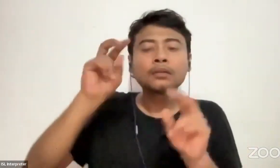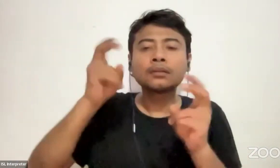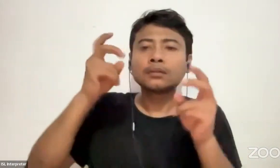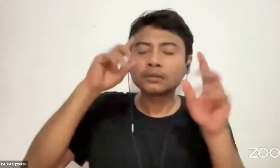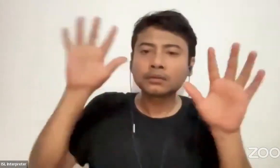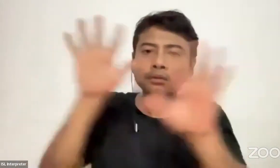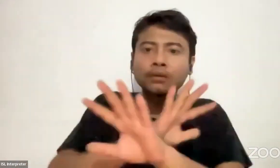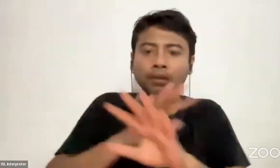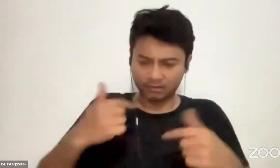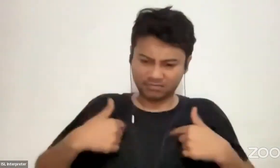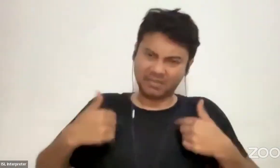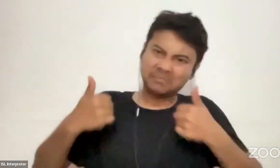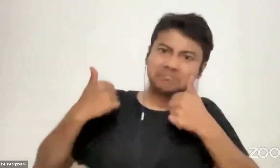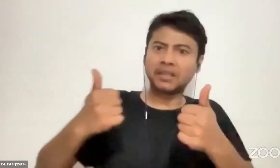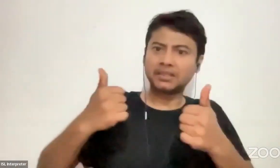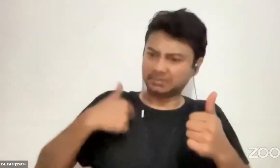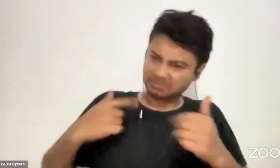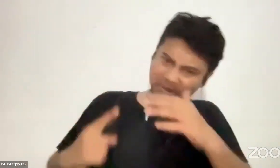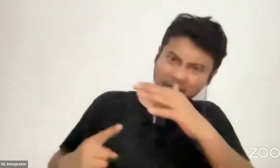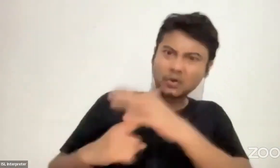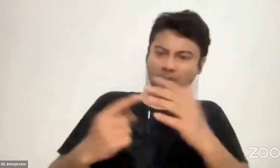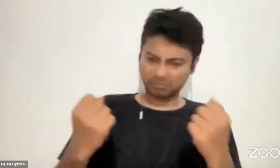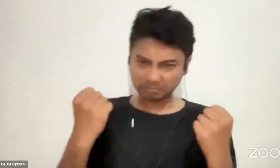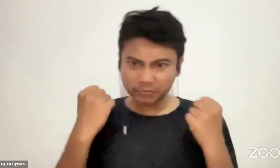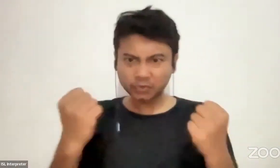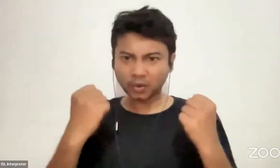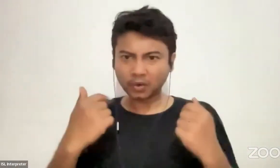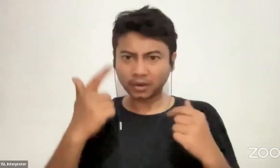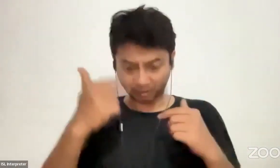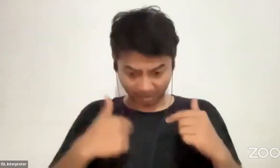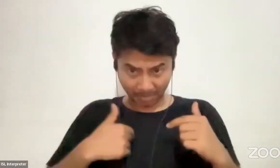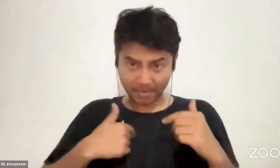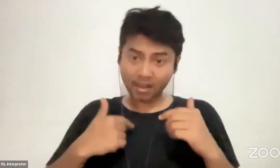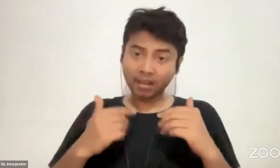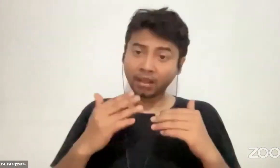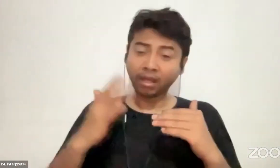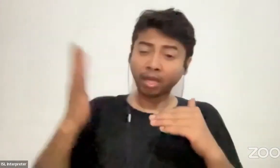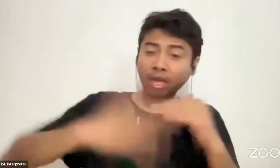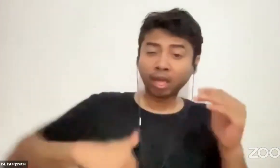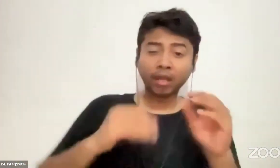भगवान कह रहे ये उसका पहला कदम है आध्यात्मिक जीवन में,